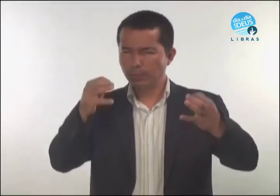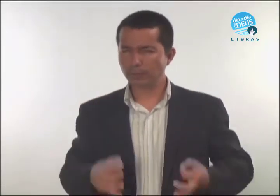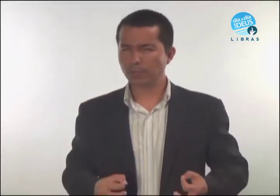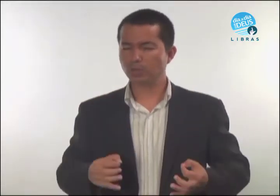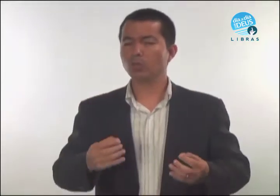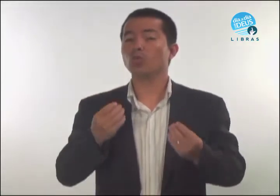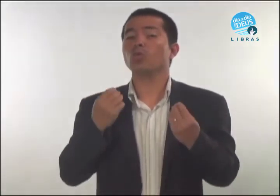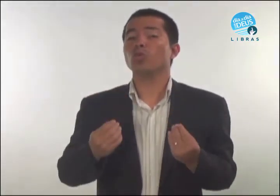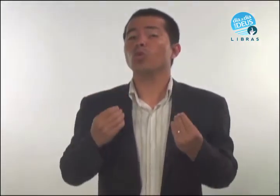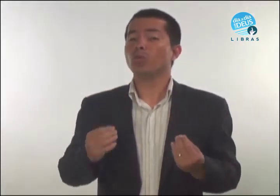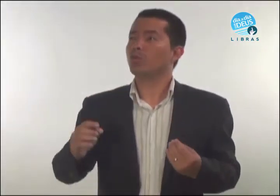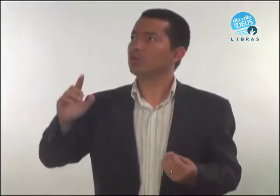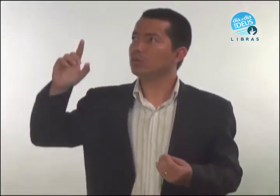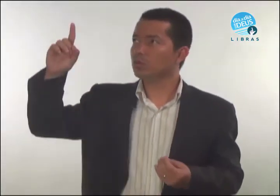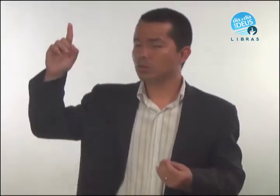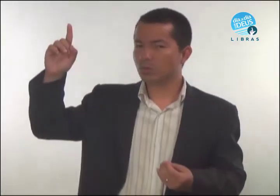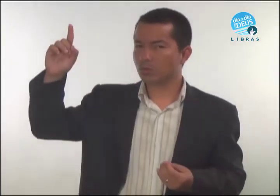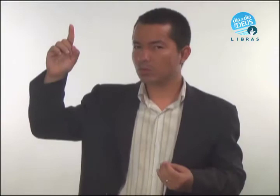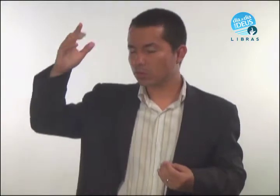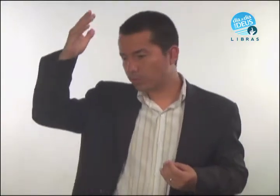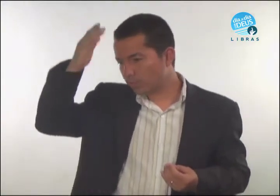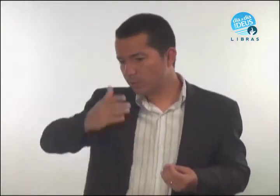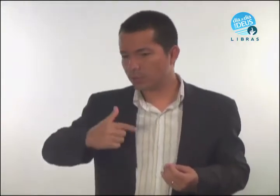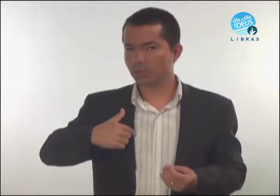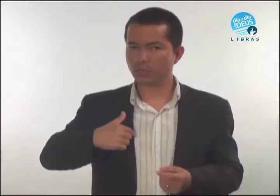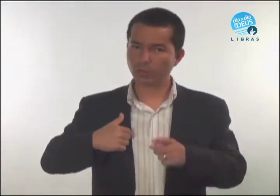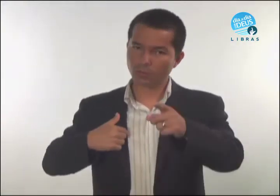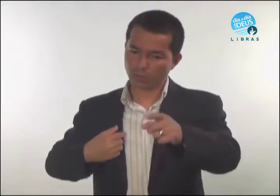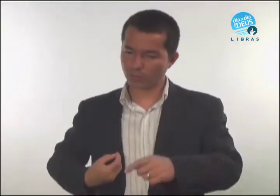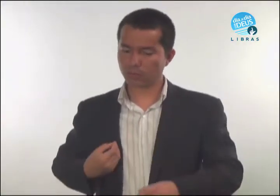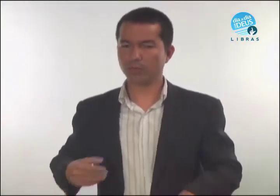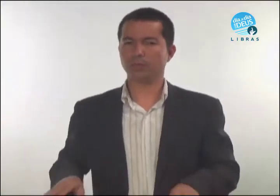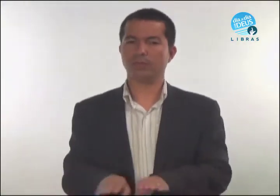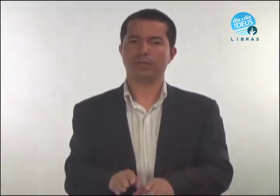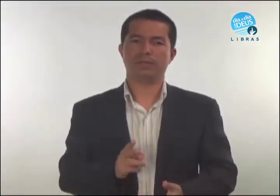a presença santa do seu Espírito entre nós.